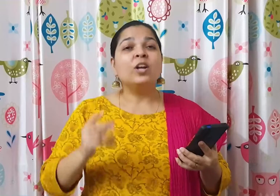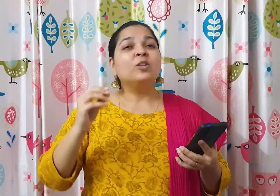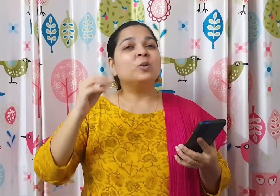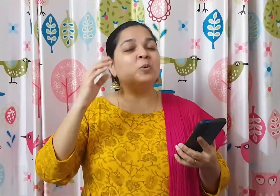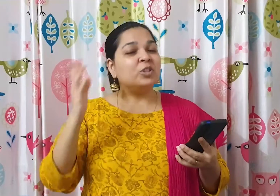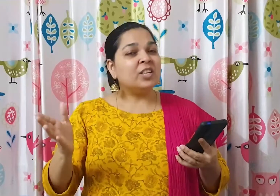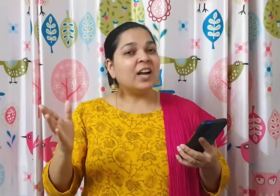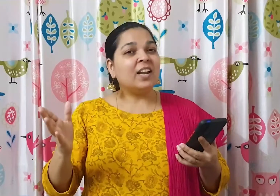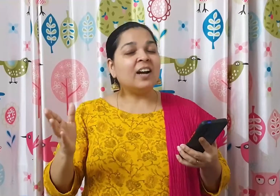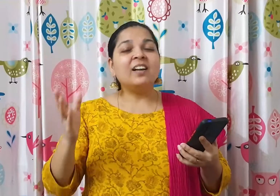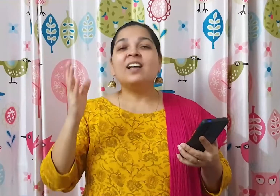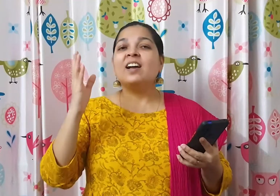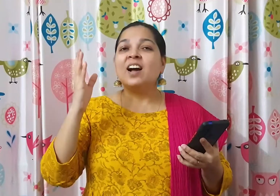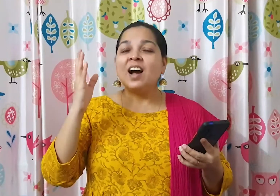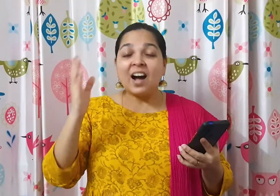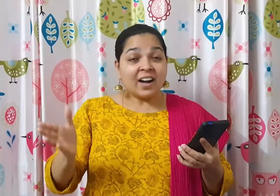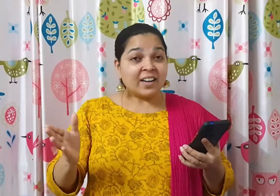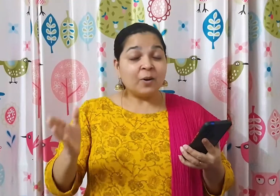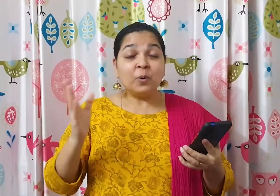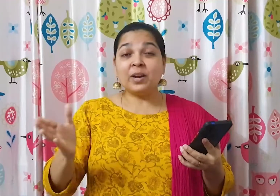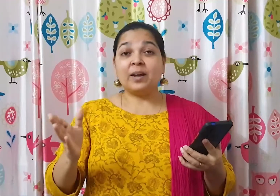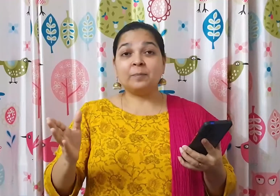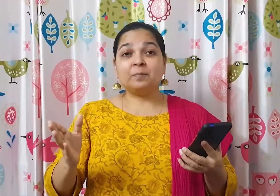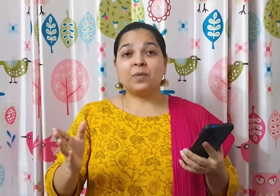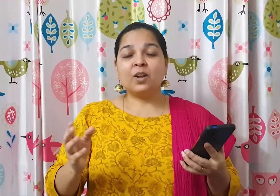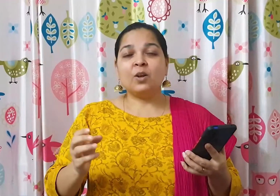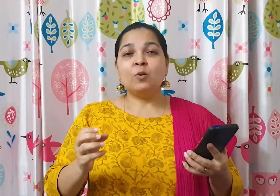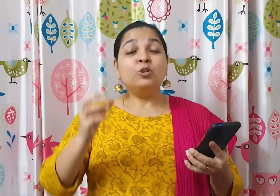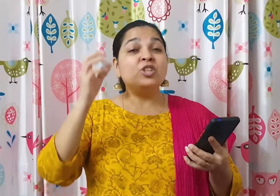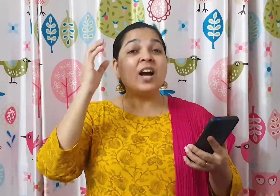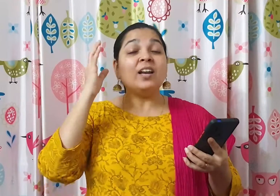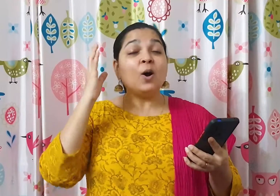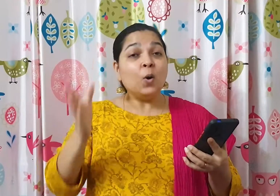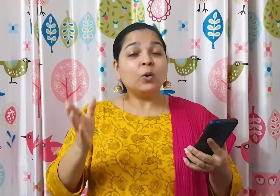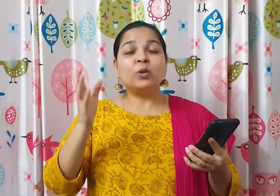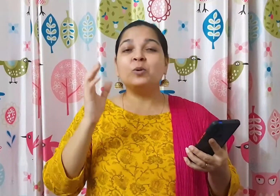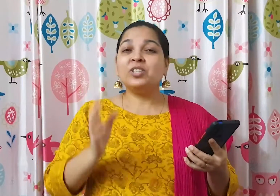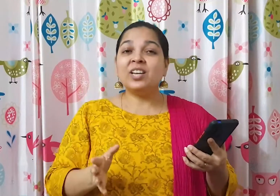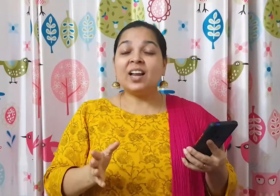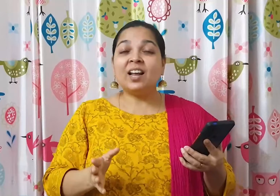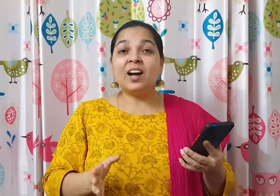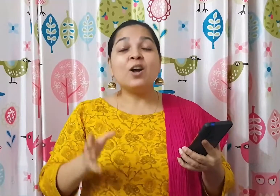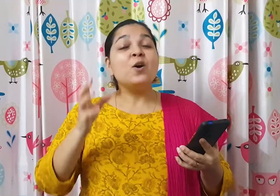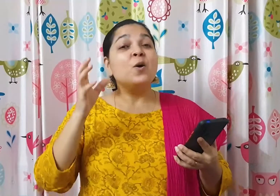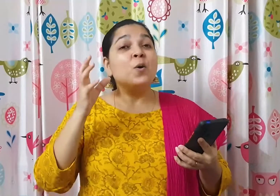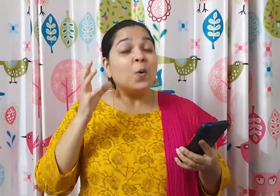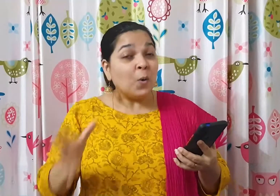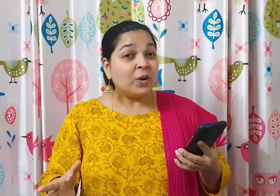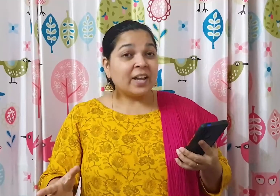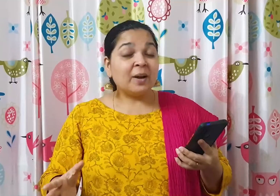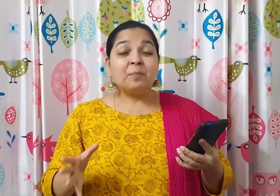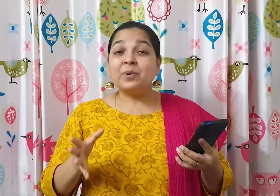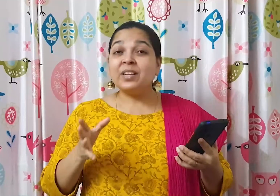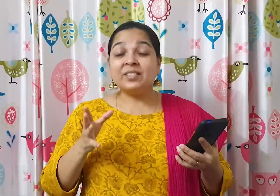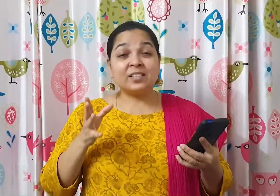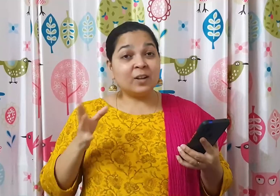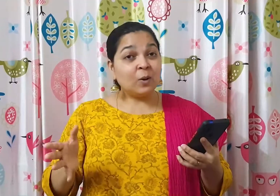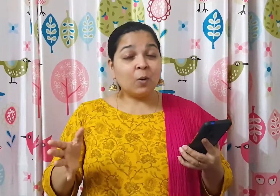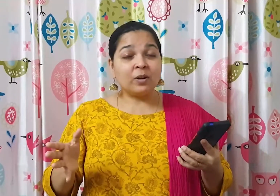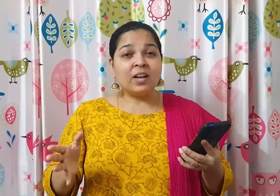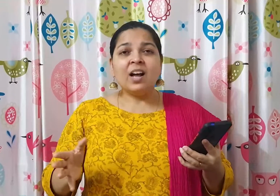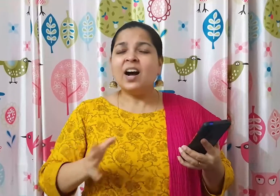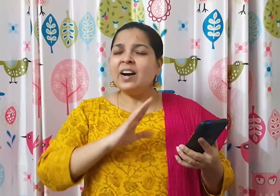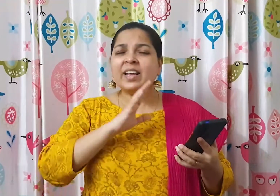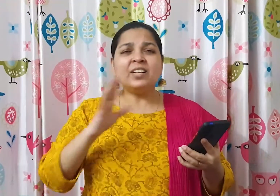বিচাৰে, তাৰে এটি চিত্ৰ অংকন কৰিব লাগিব। সেই চিত্ৰৰে নিজৰ মগজুক ভৰাই দিয়ক, বা সেই চিত্ৰটো যাতে